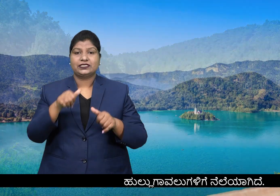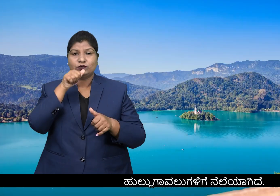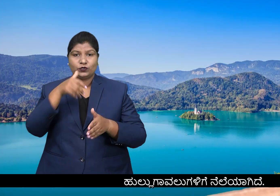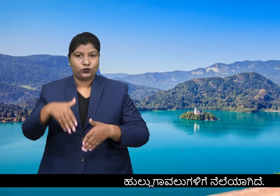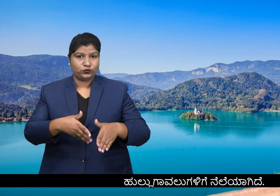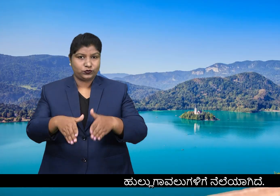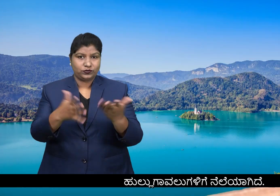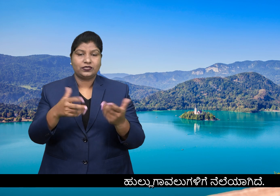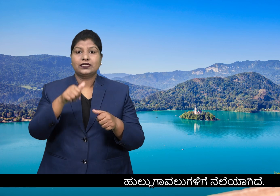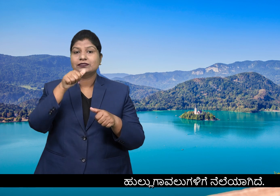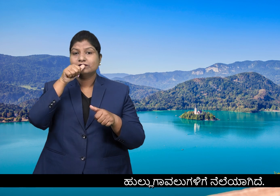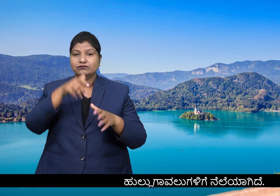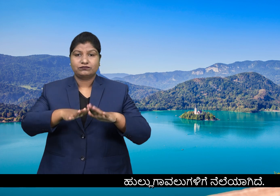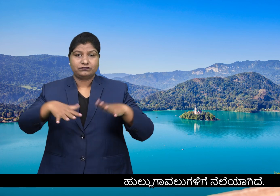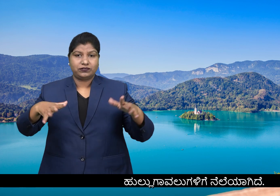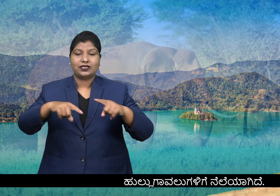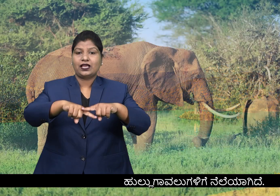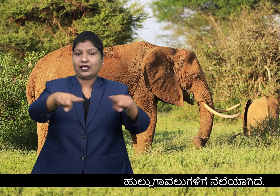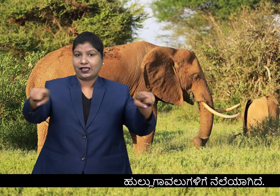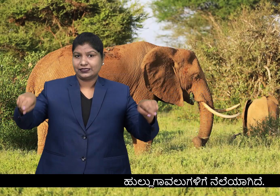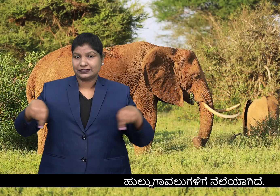ಹುಲ್ಲುಗಾವಲುಗಳಿಗೆ ನೆಲೆಯಾಗಿದೆ.